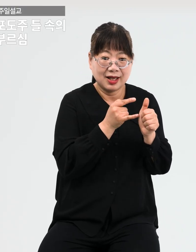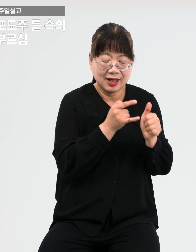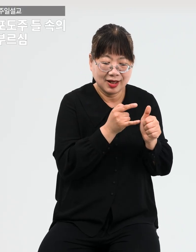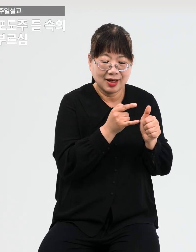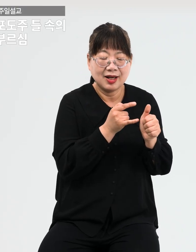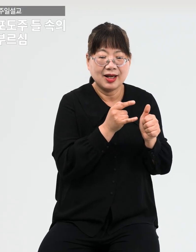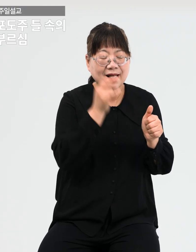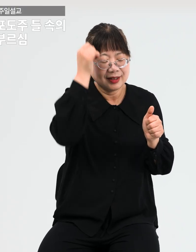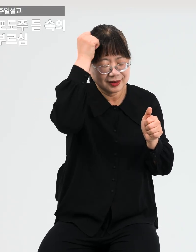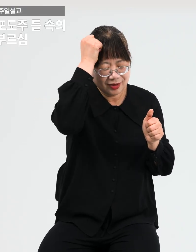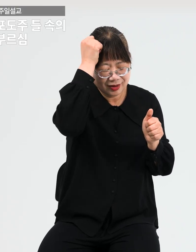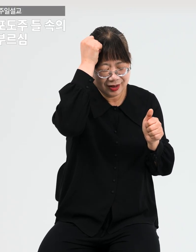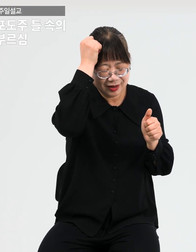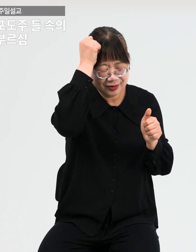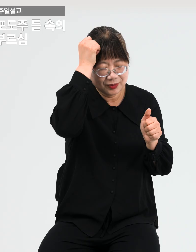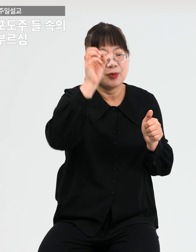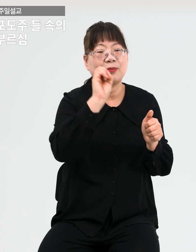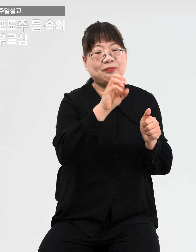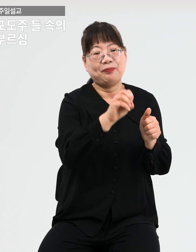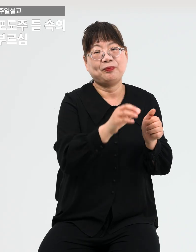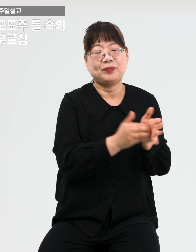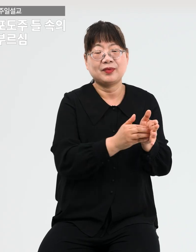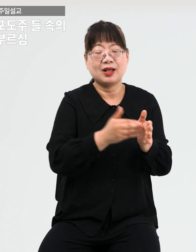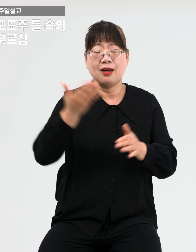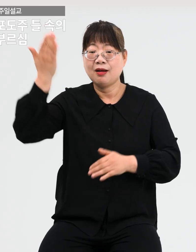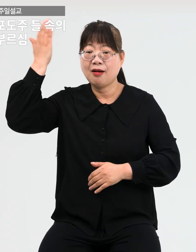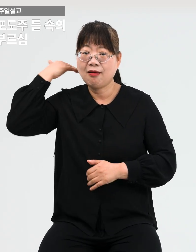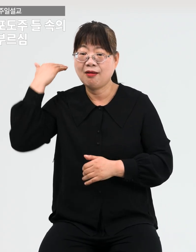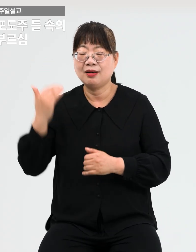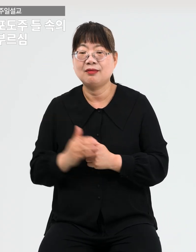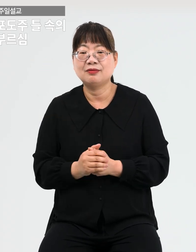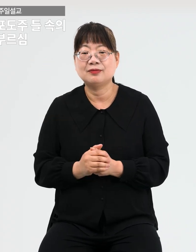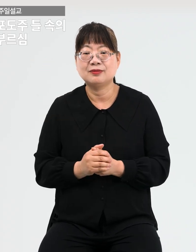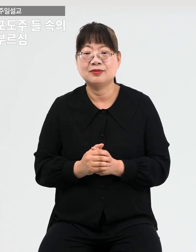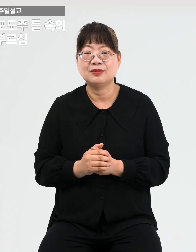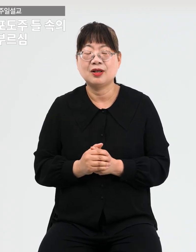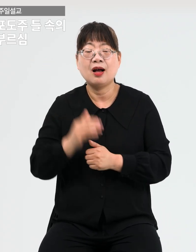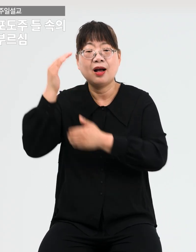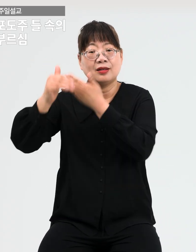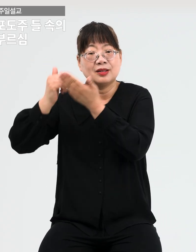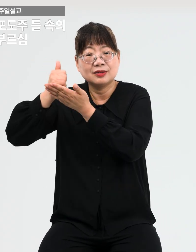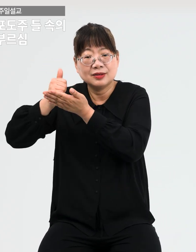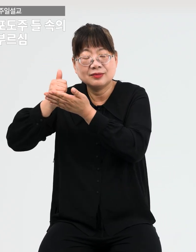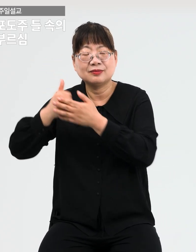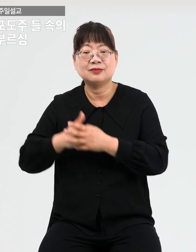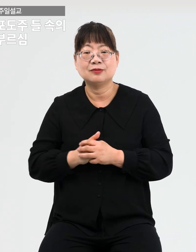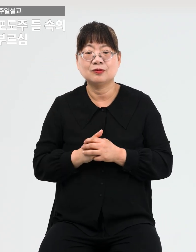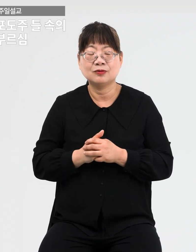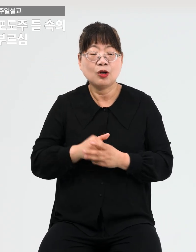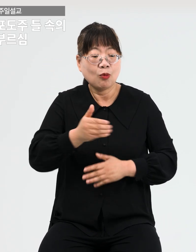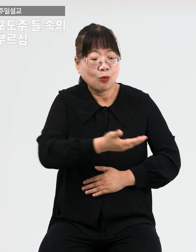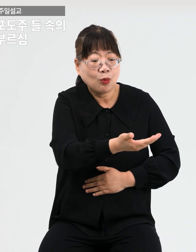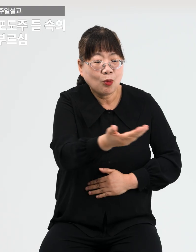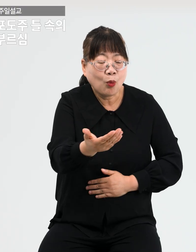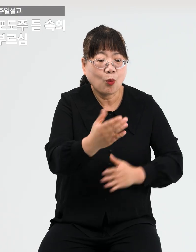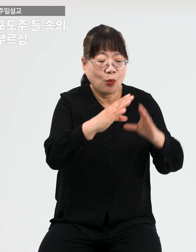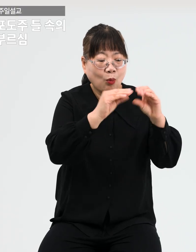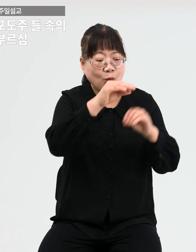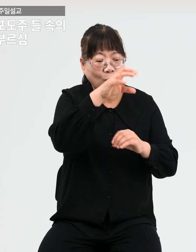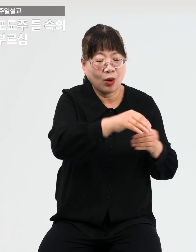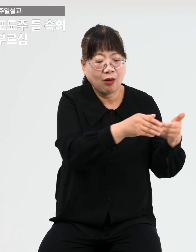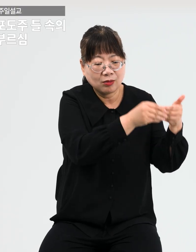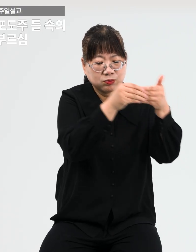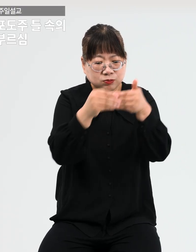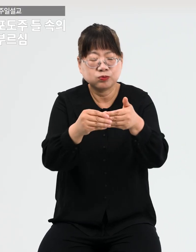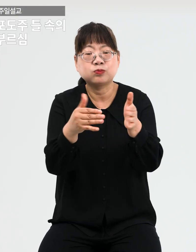백성들로 하여금 기억해야 합니다. 과거에 내가 너희들을 애굽에서